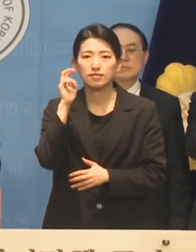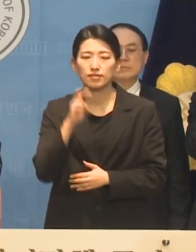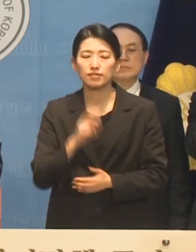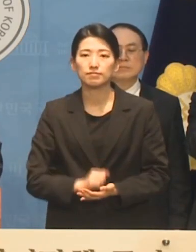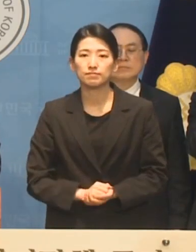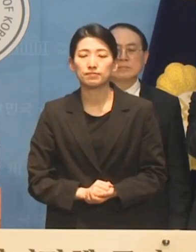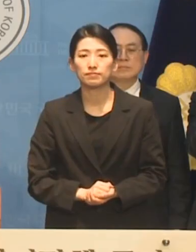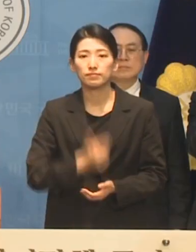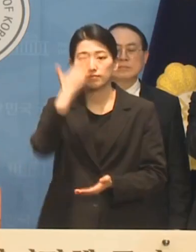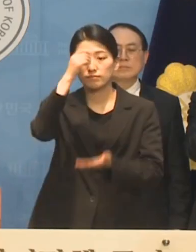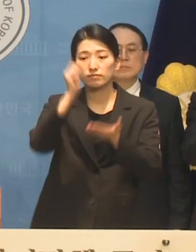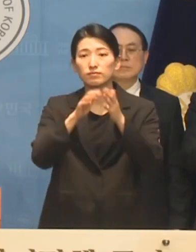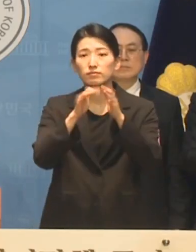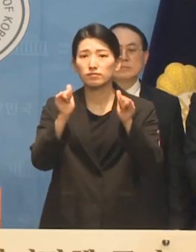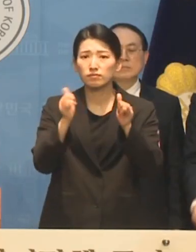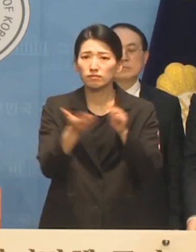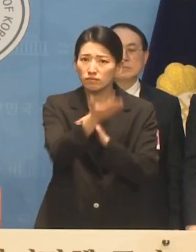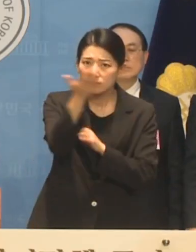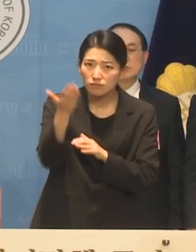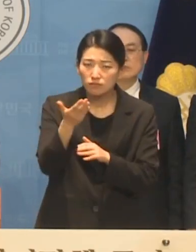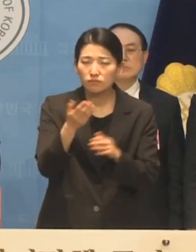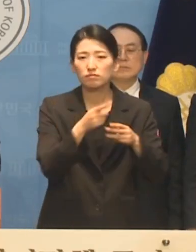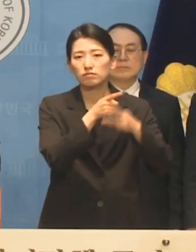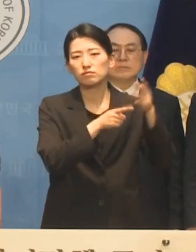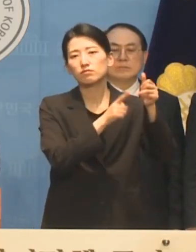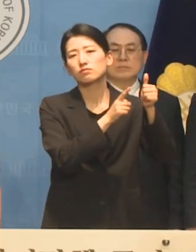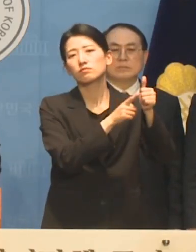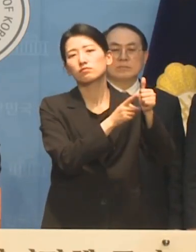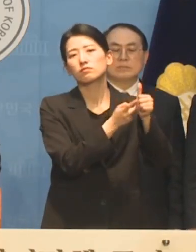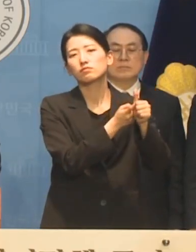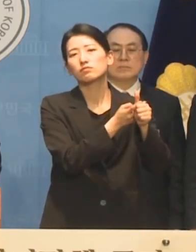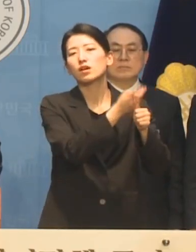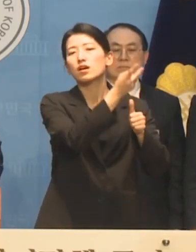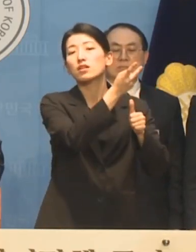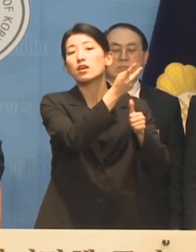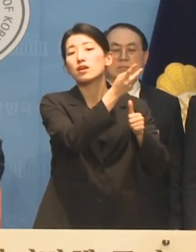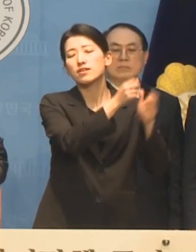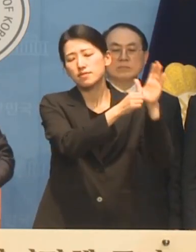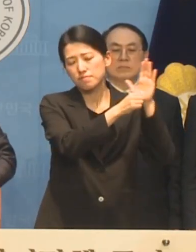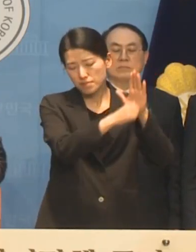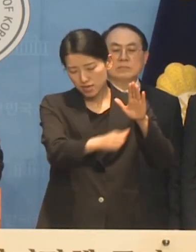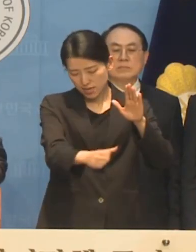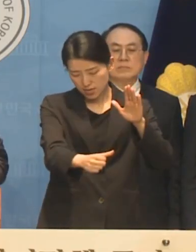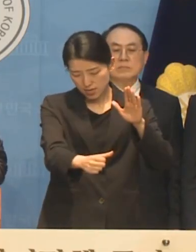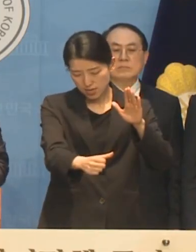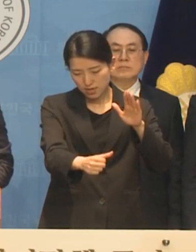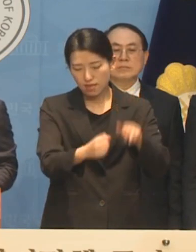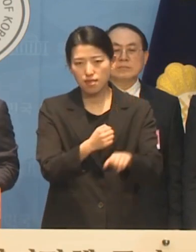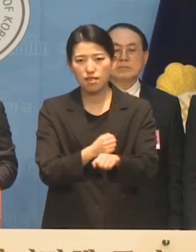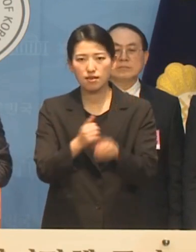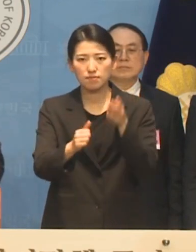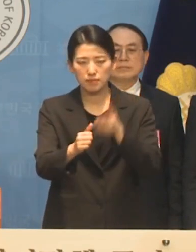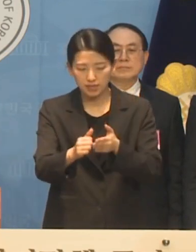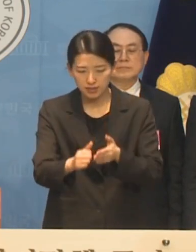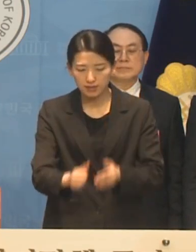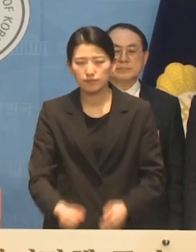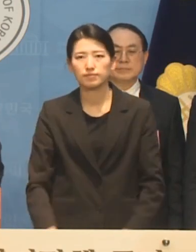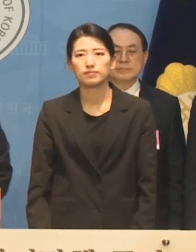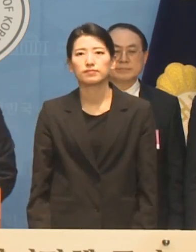헌법재판관들은 속히 윤석열 대통령의 탄핵 소추안을 각하시키기 바랍니다.